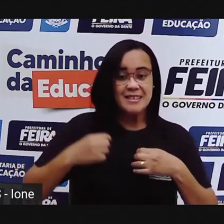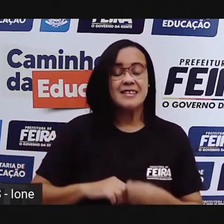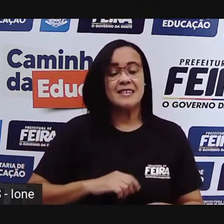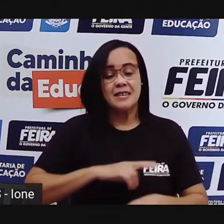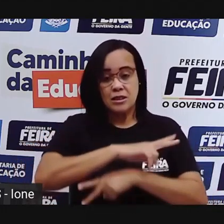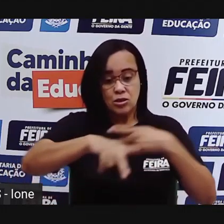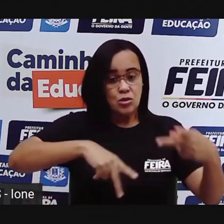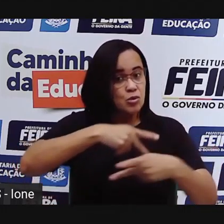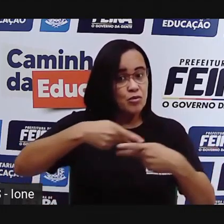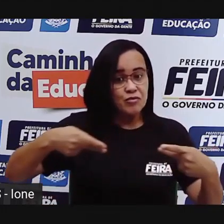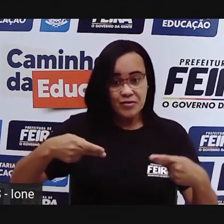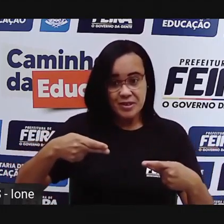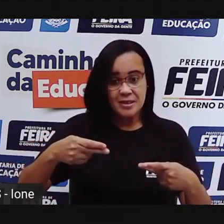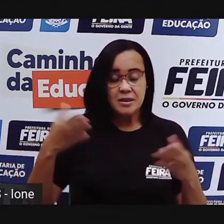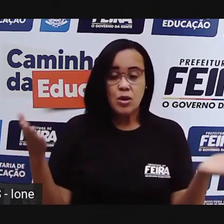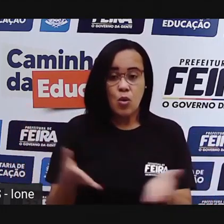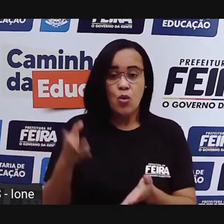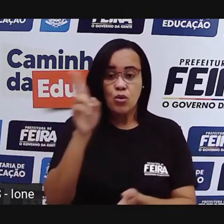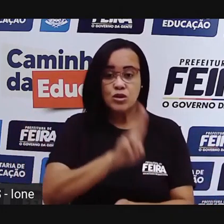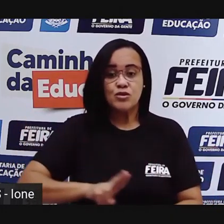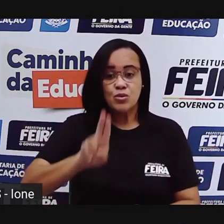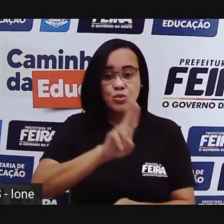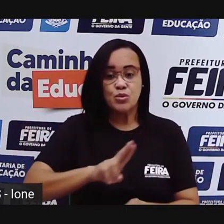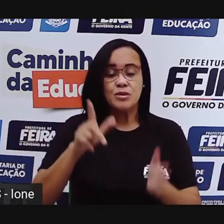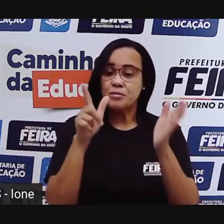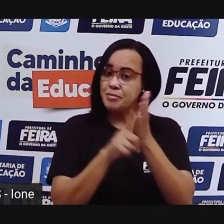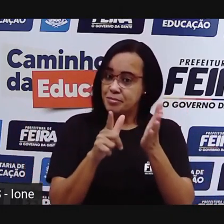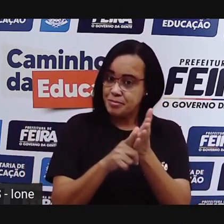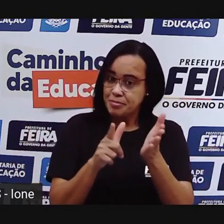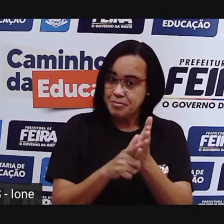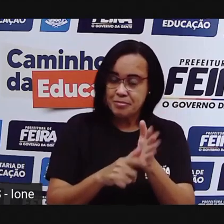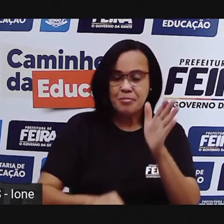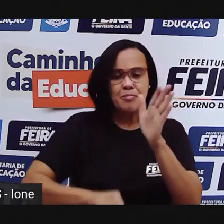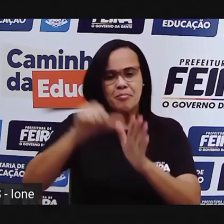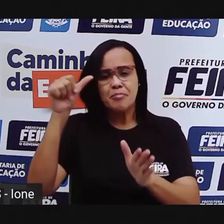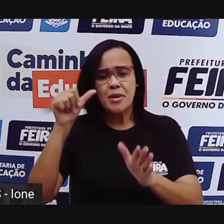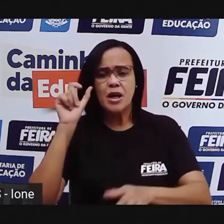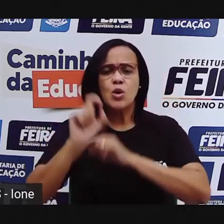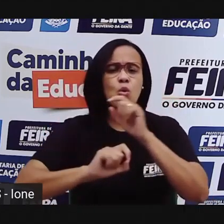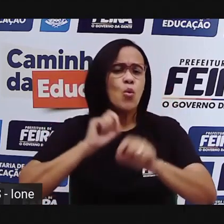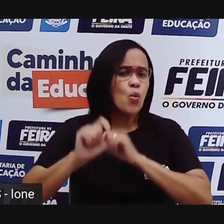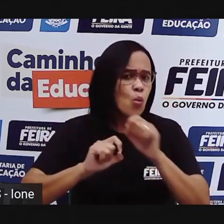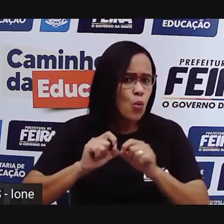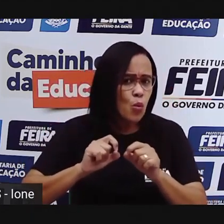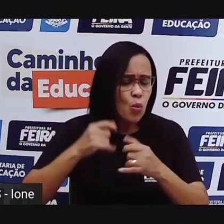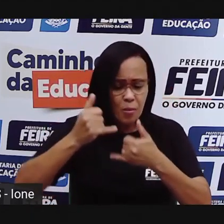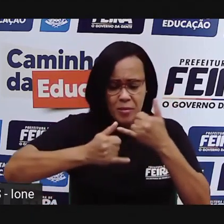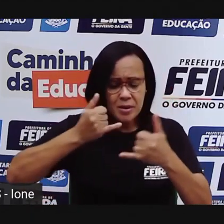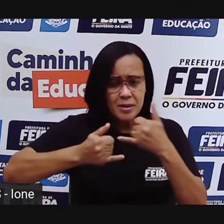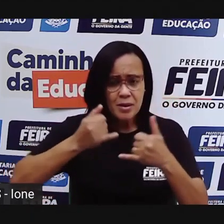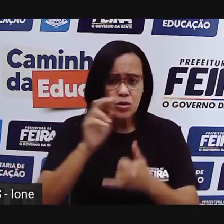vocês, a gente vai utilizar papel. Mas vamos primeiro descobrir como é o nome desse brinquedo?